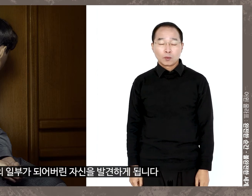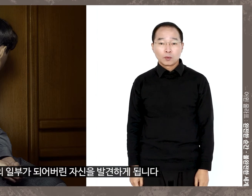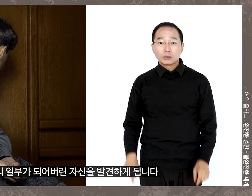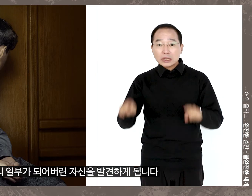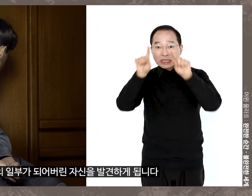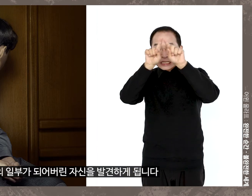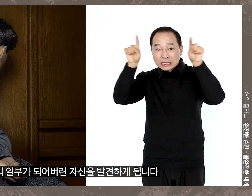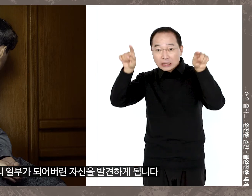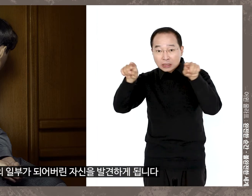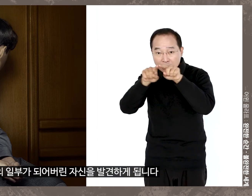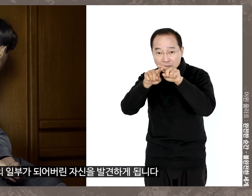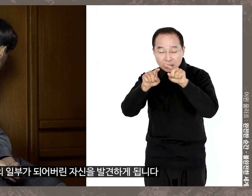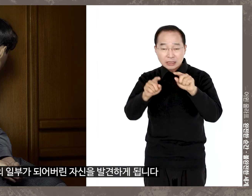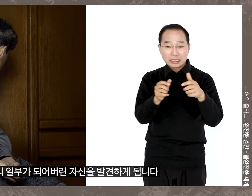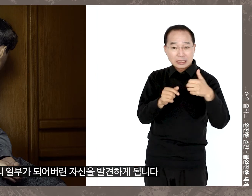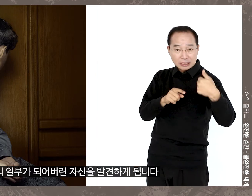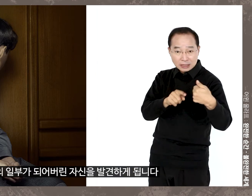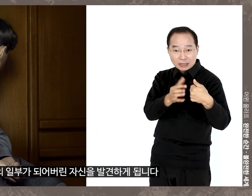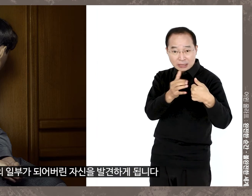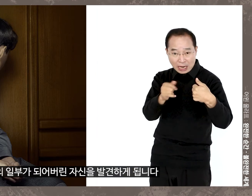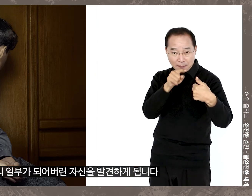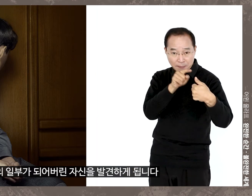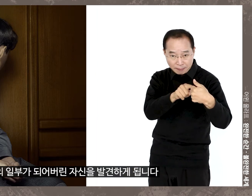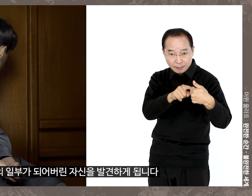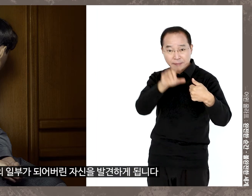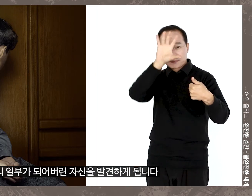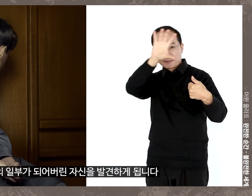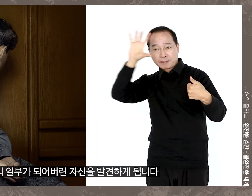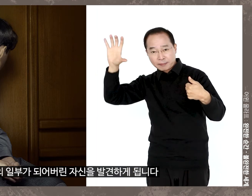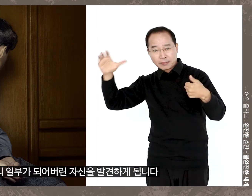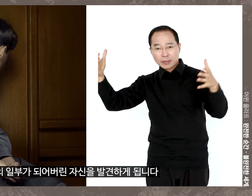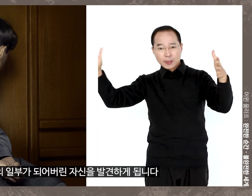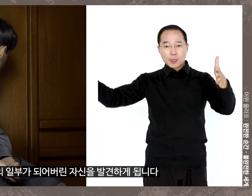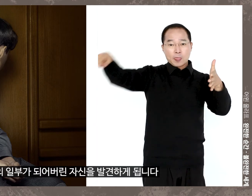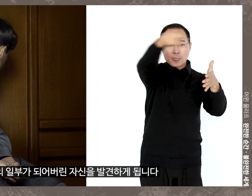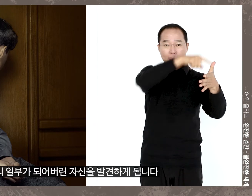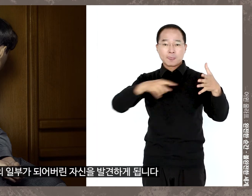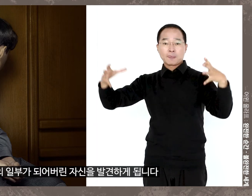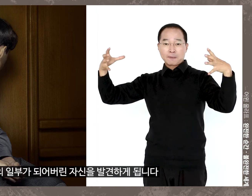작품의 일부가 되어버린 자신을 발견하게 됩니다.